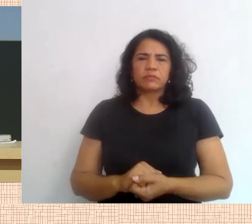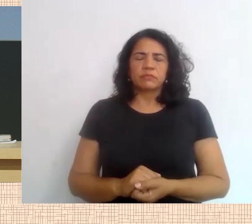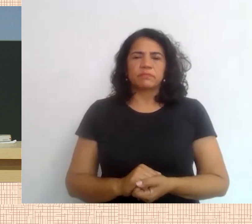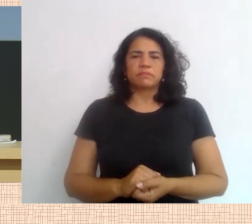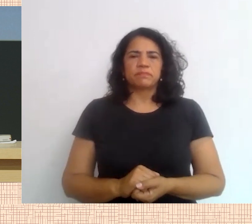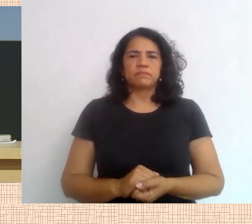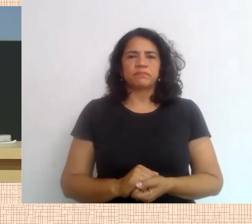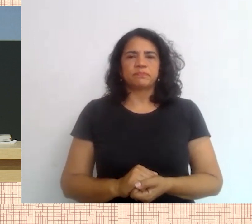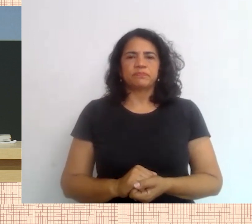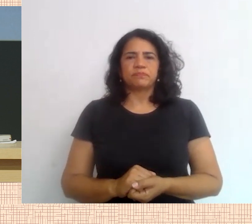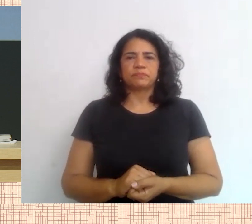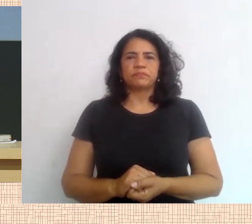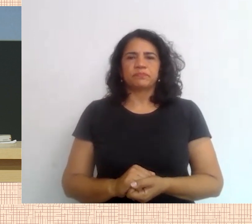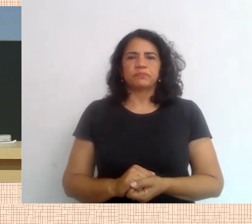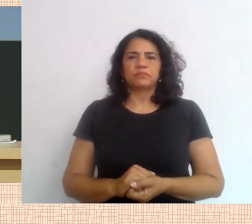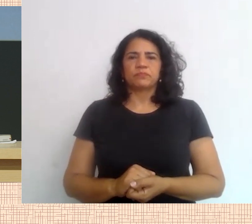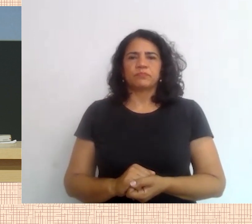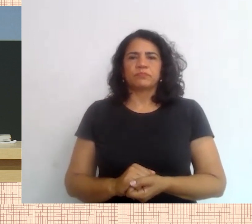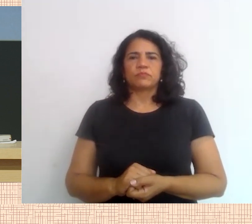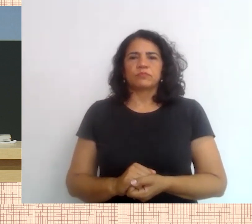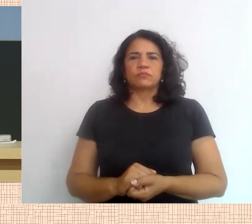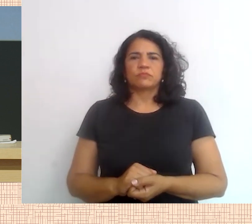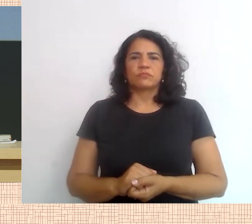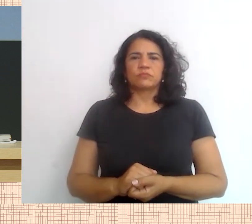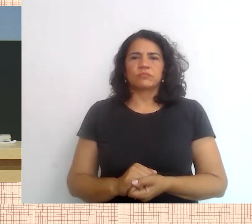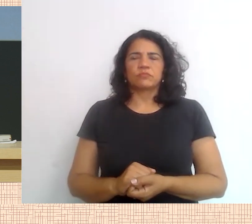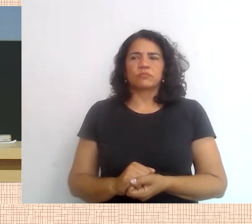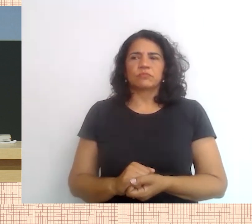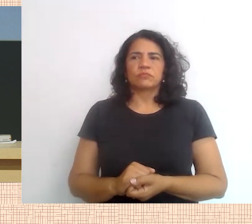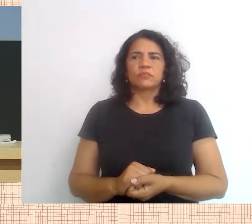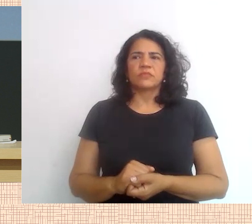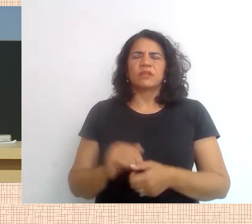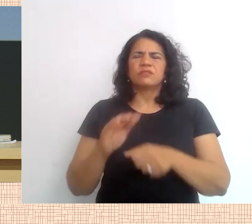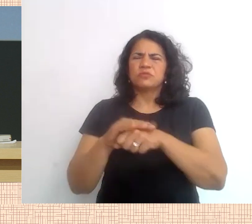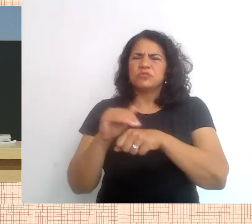traga-os para o PAC de sábado de manhã,